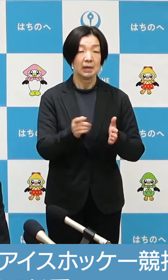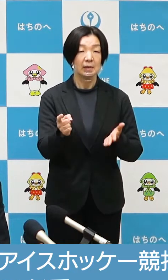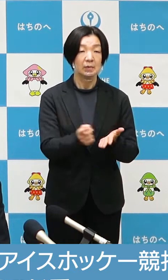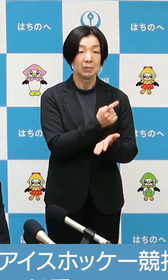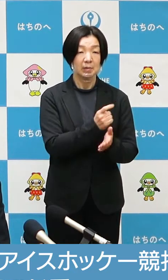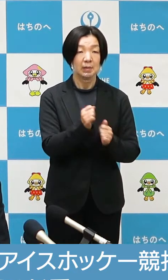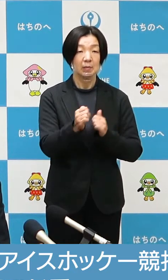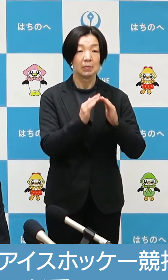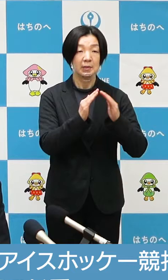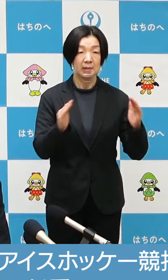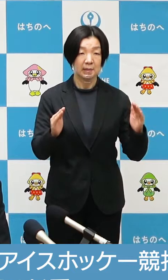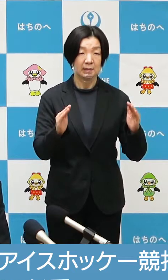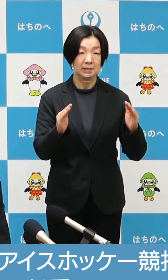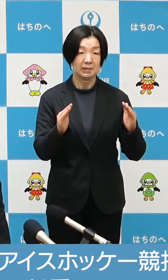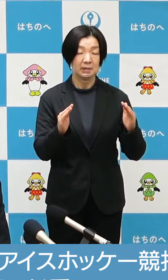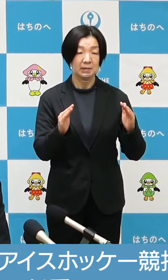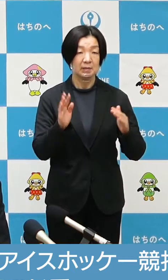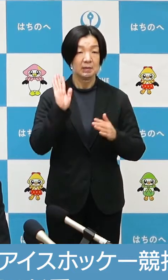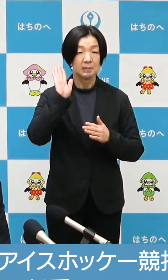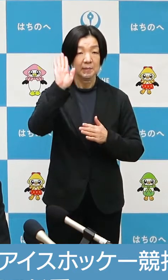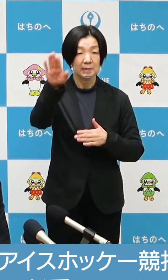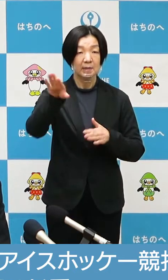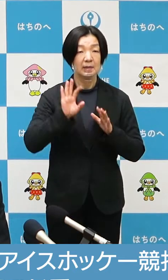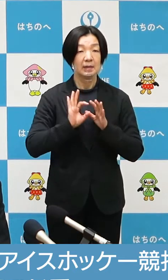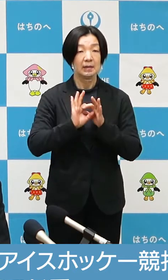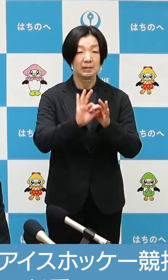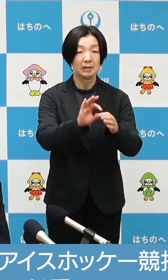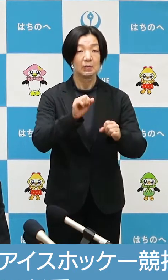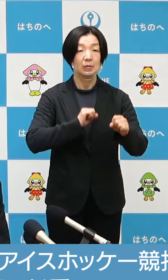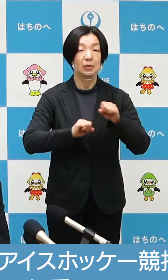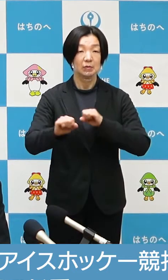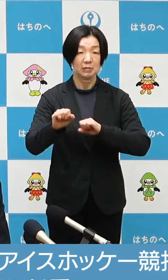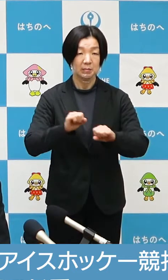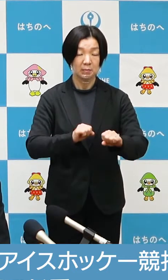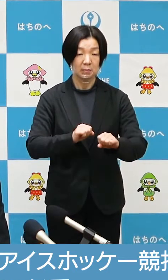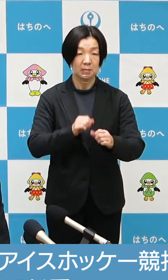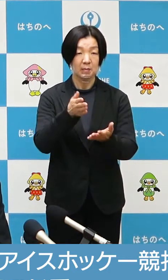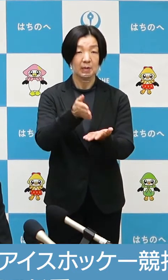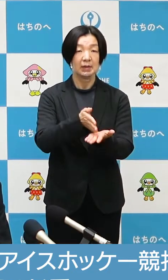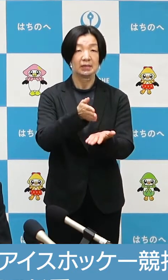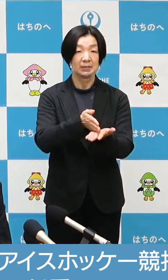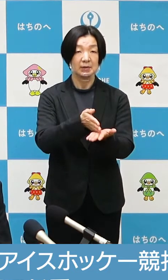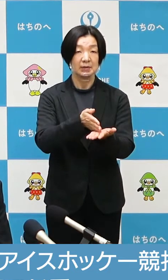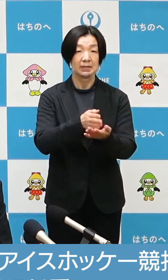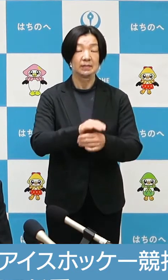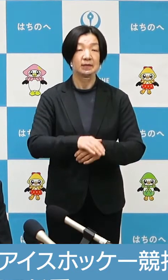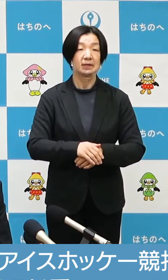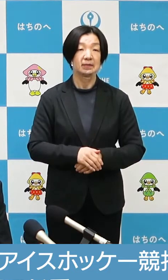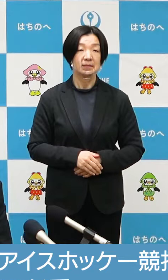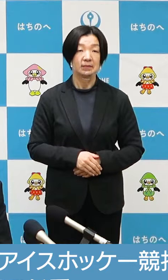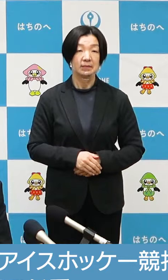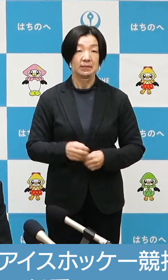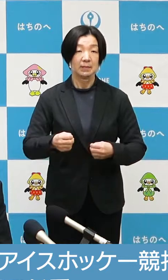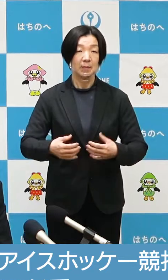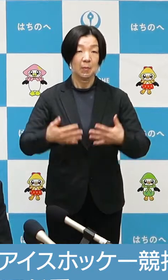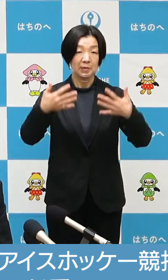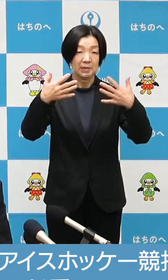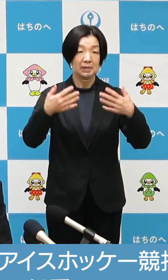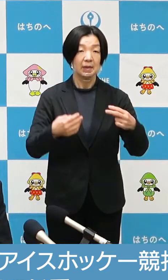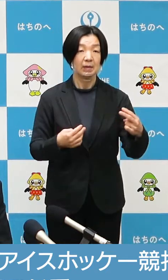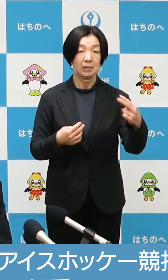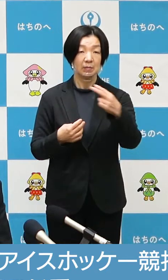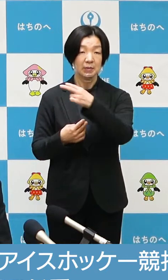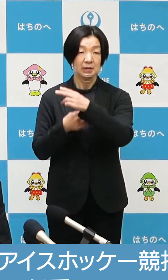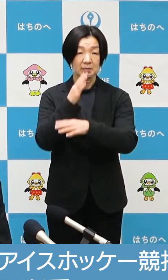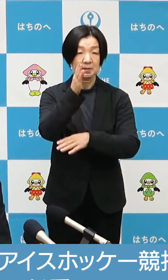国家協議会における未来へつなぐ取り組みについてお知らせいたしますモニター画面を